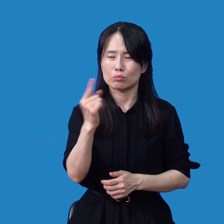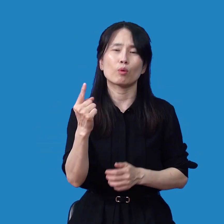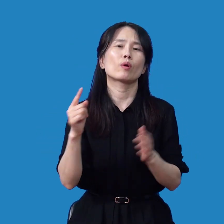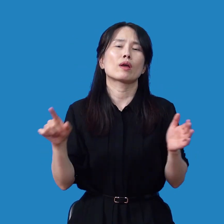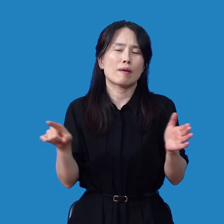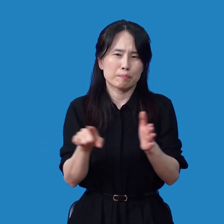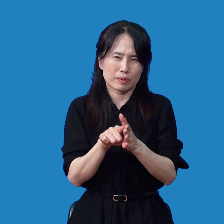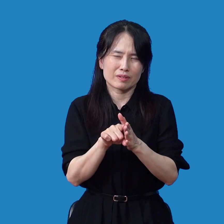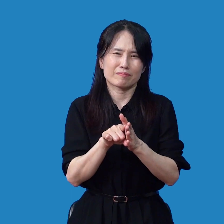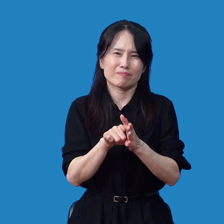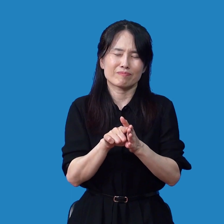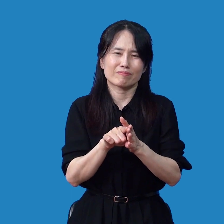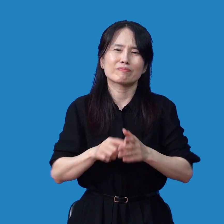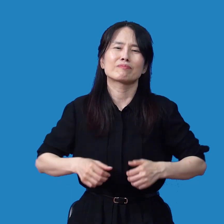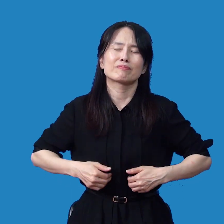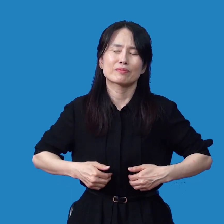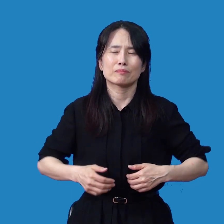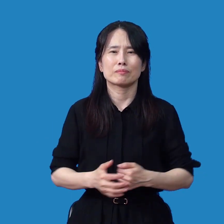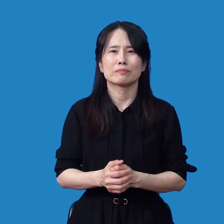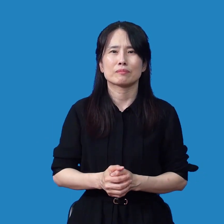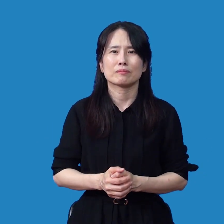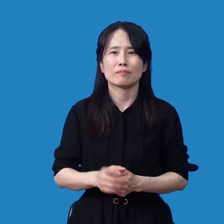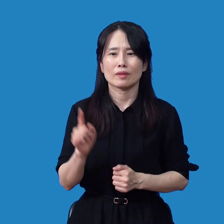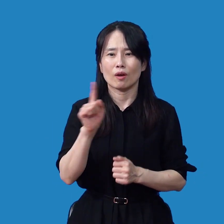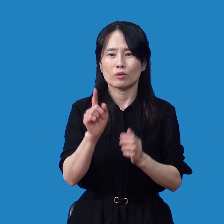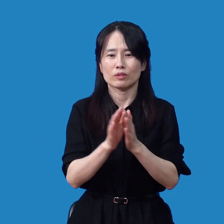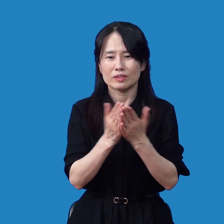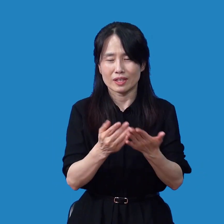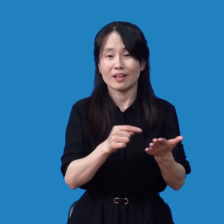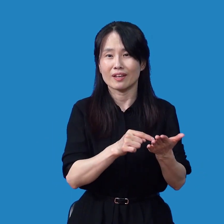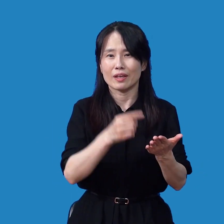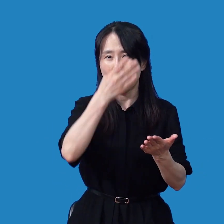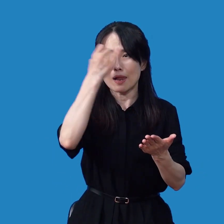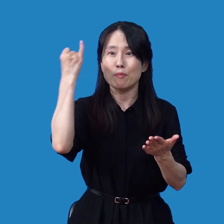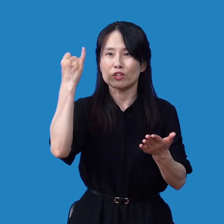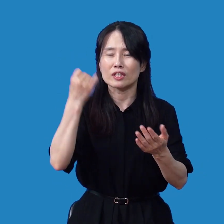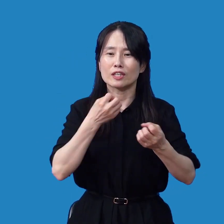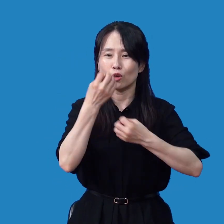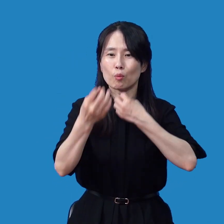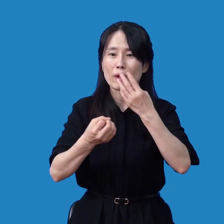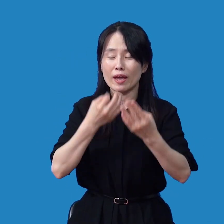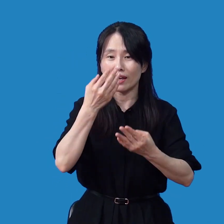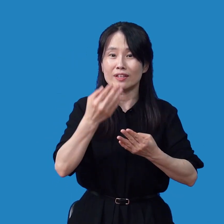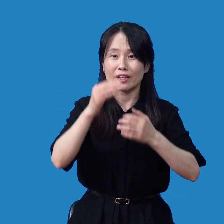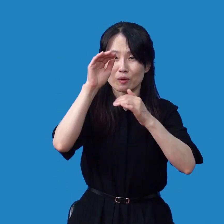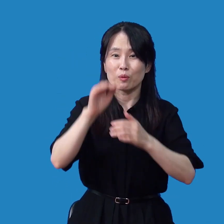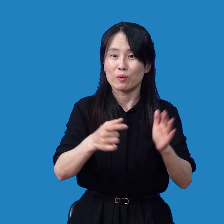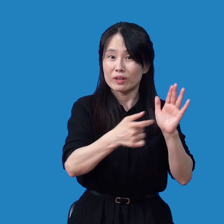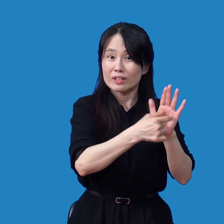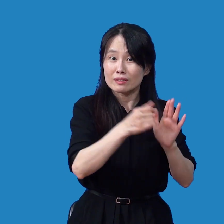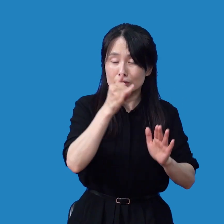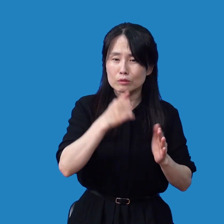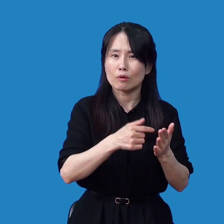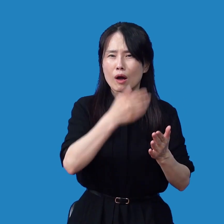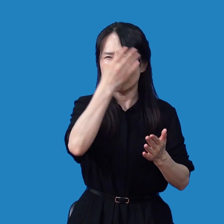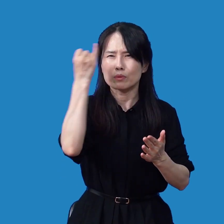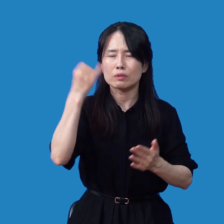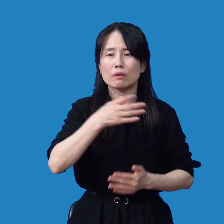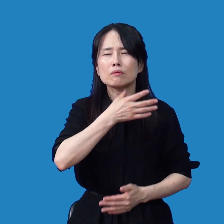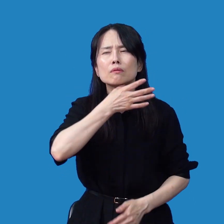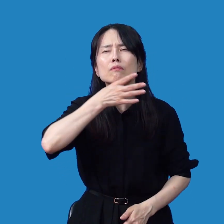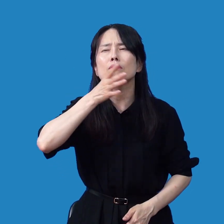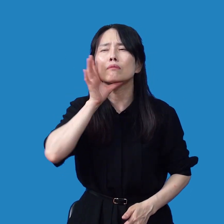어떤 책에 맘이라고 하는 미국 할머니 간증이 나옵니다. 그 할머니는 연세가 너무 많고